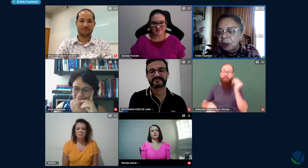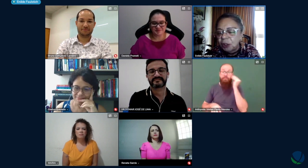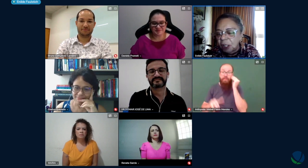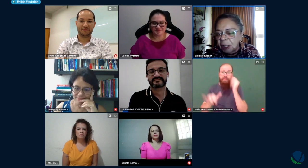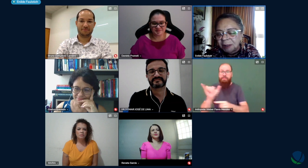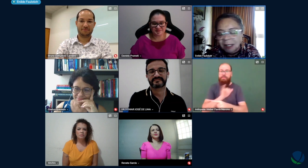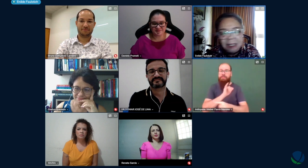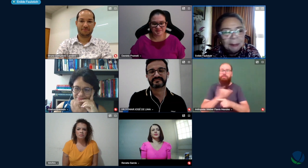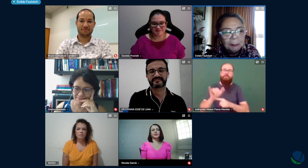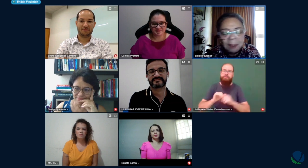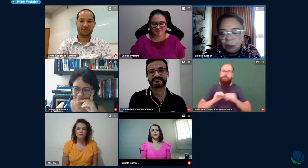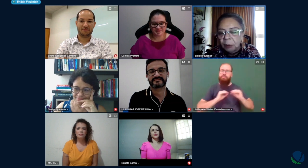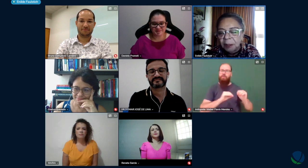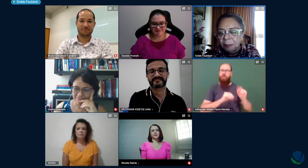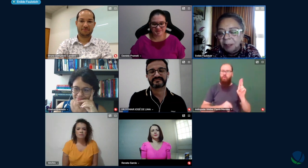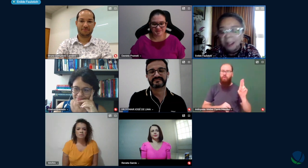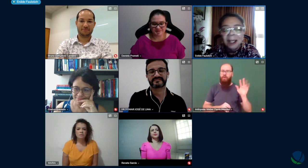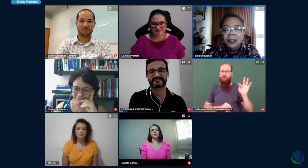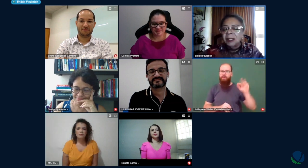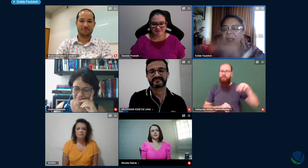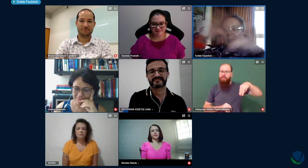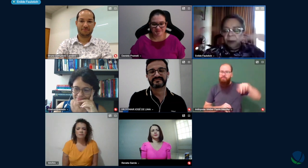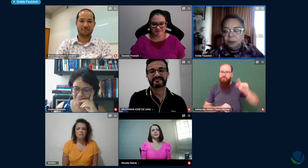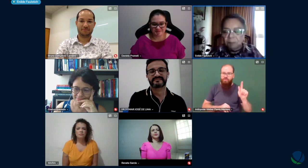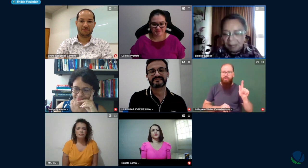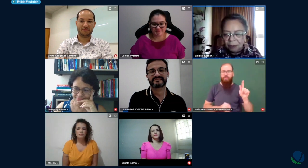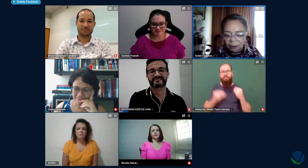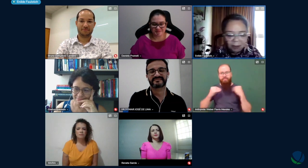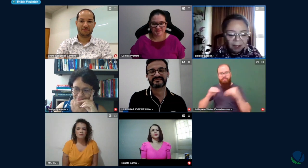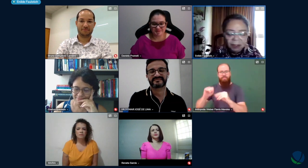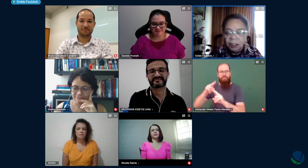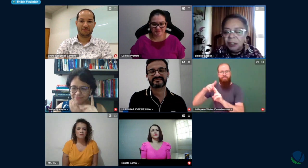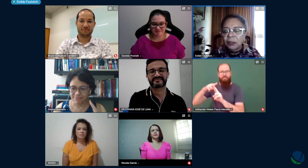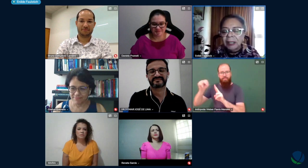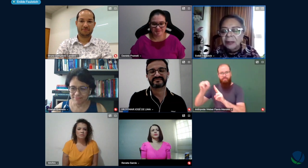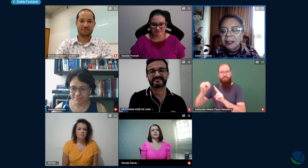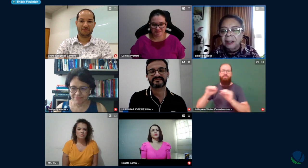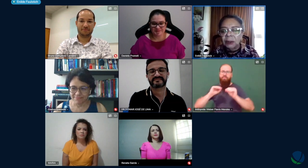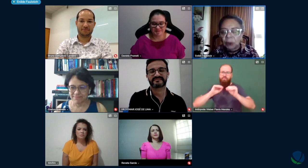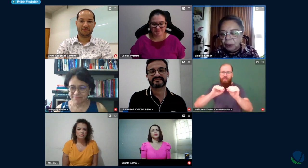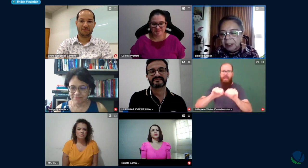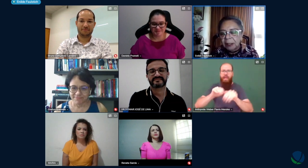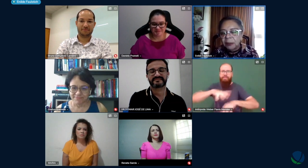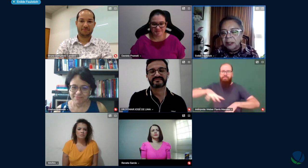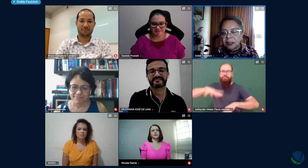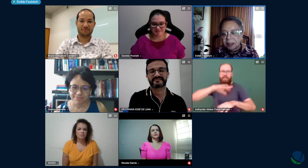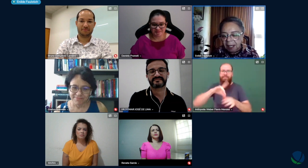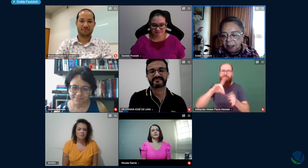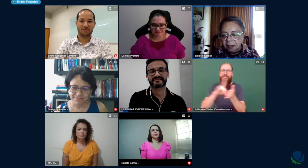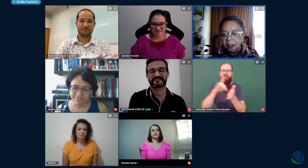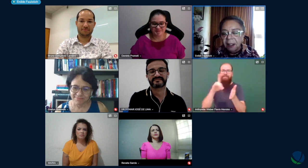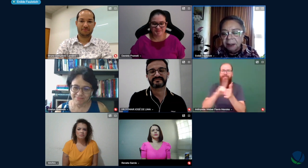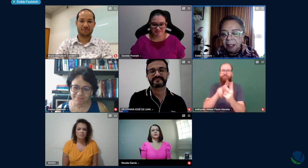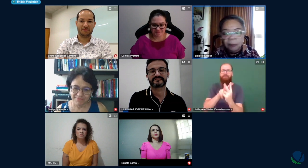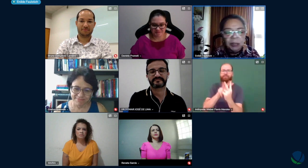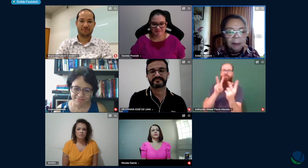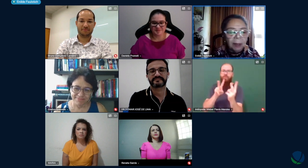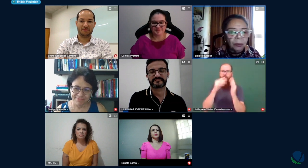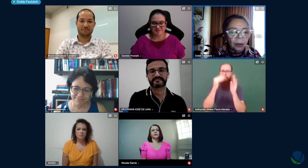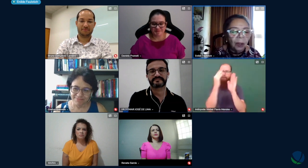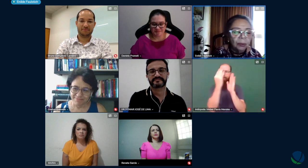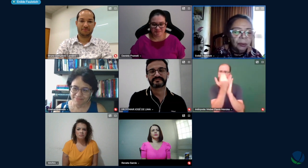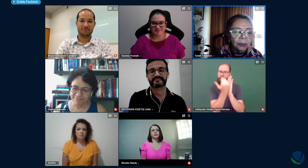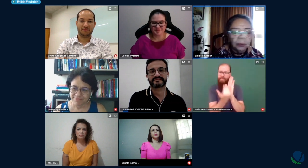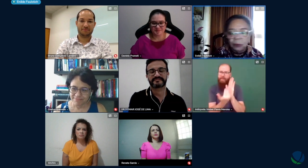do UFMG, de trazer para a página da UNB, de criar um espaço de dicionários eletrônicos em línguas de sinais, tá? Vamos